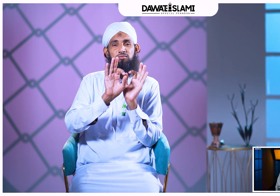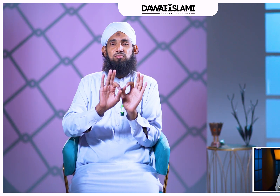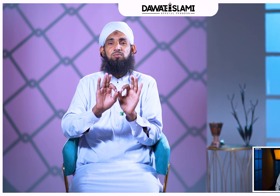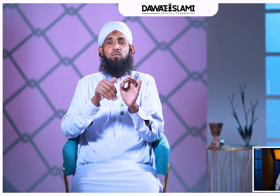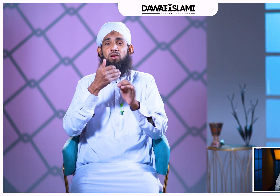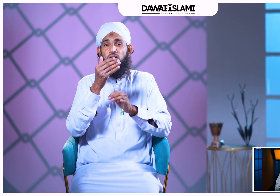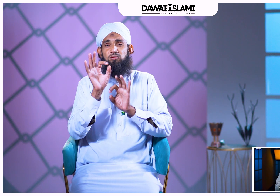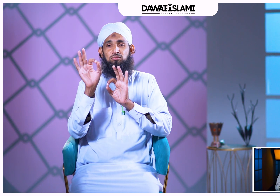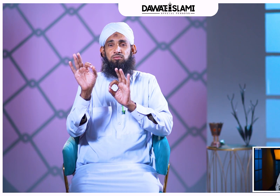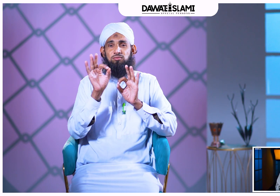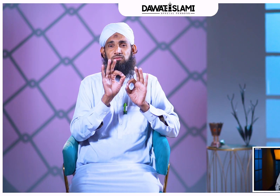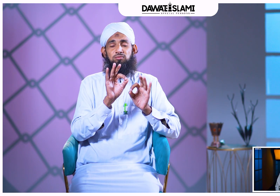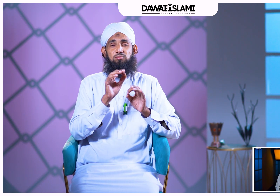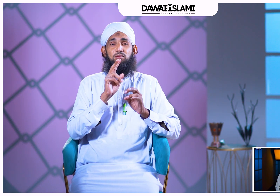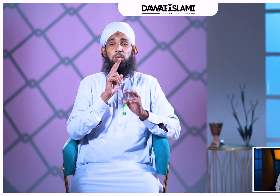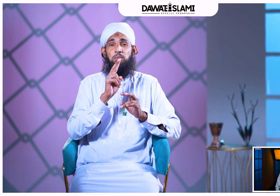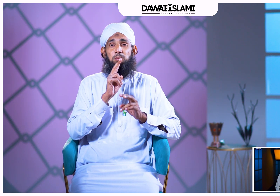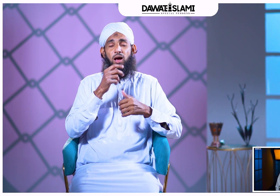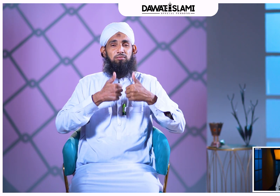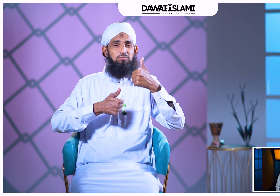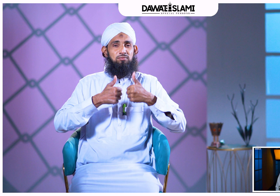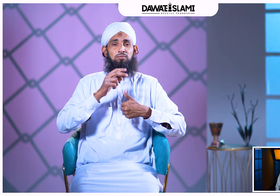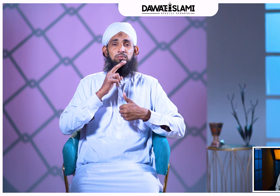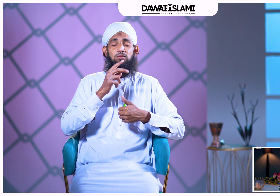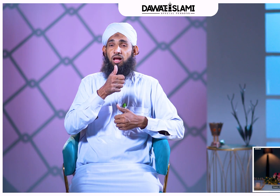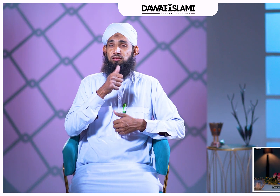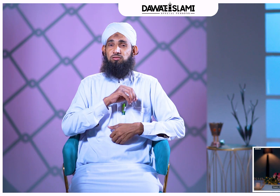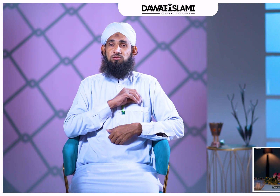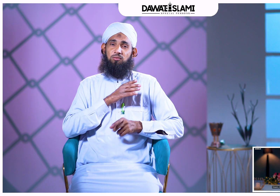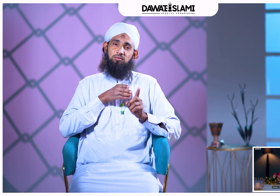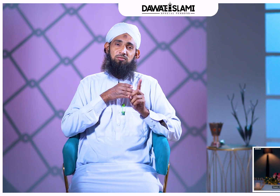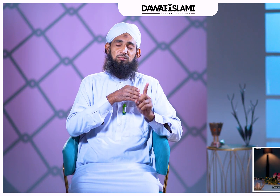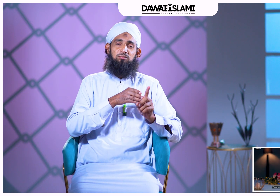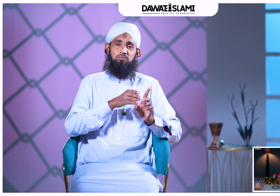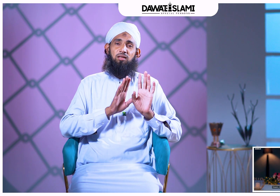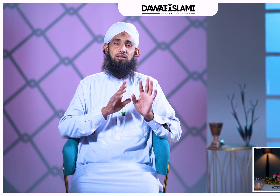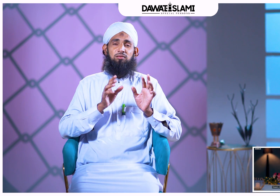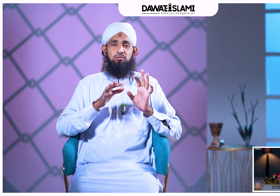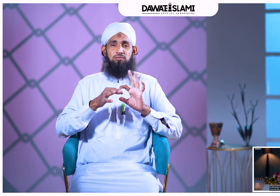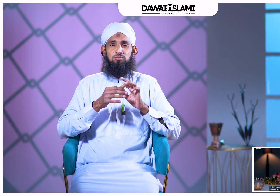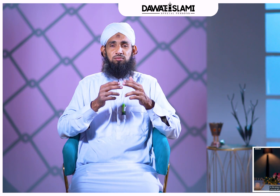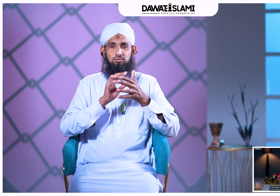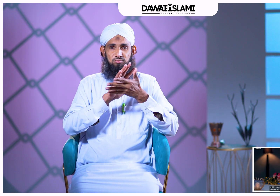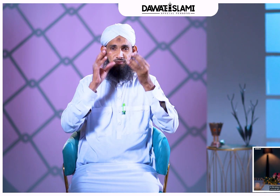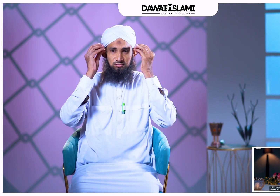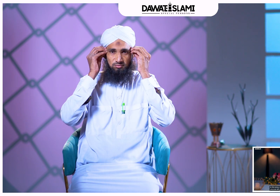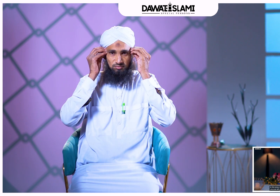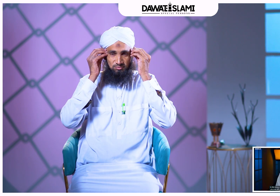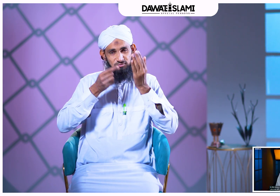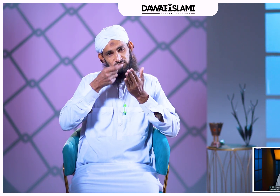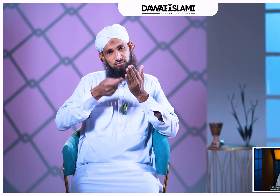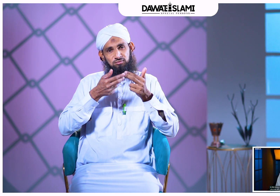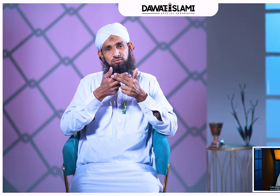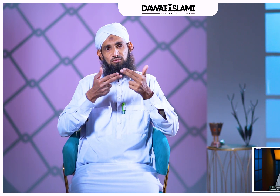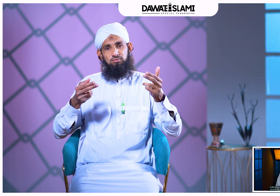نصیحت سے، اور ان سے اس طریقے پر بحث کرو جو سب سے بہتر ہو۔ ویورز، تفسیر سراج الجنان میں لکھا ہے کہ اللہ پاک نے اپنے پیارے حبیب